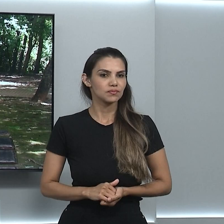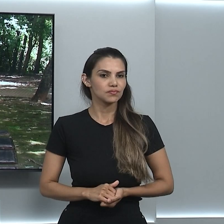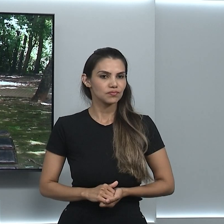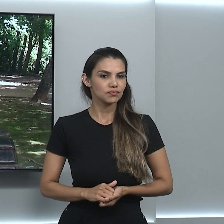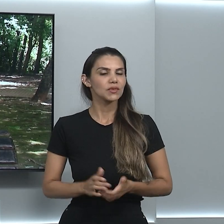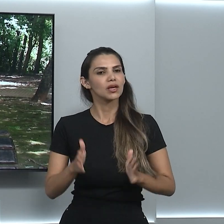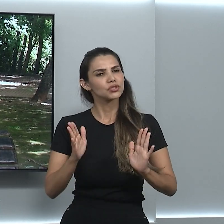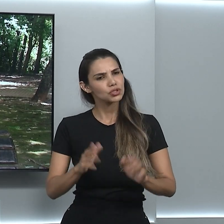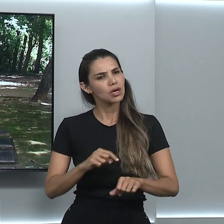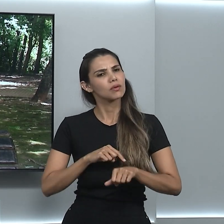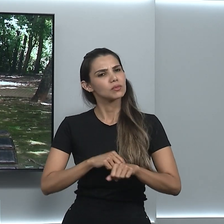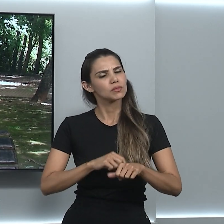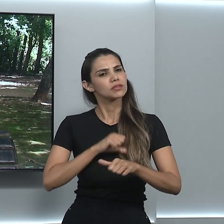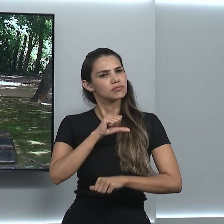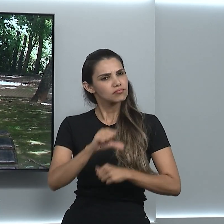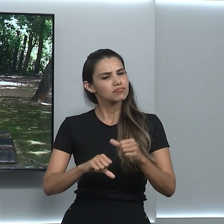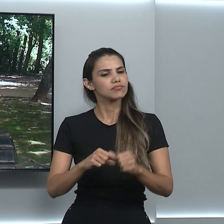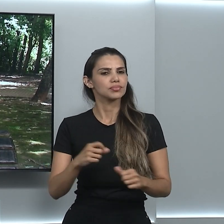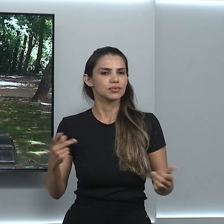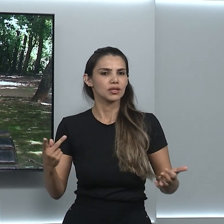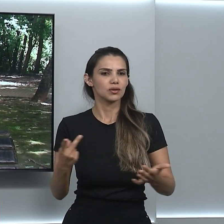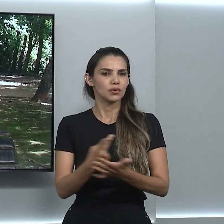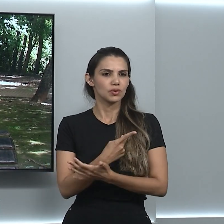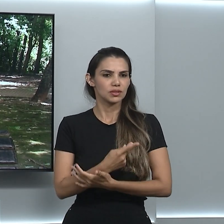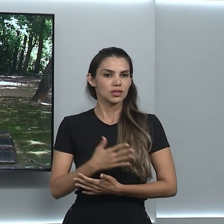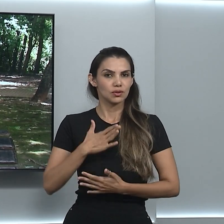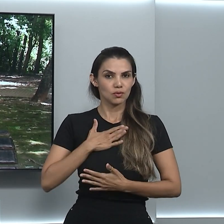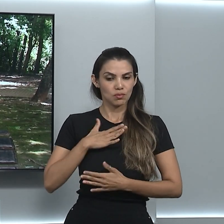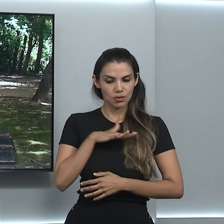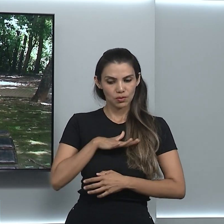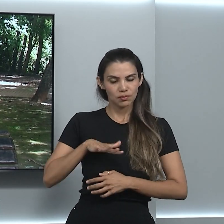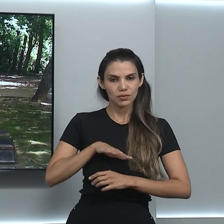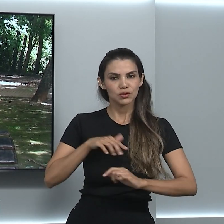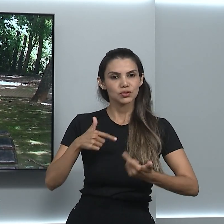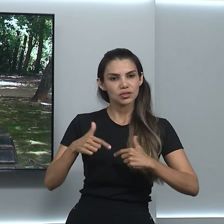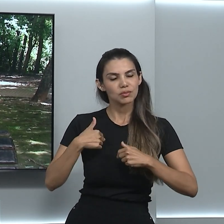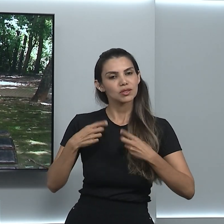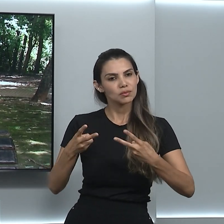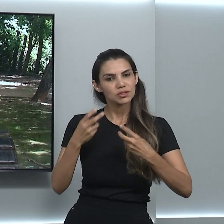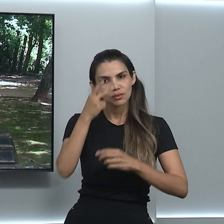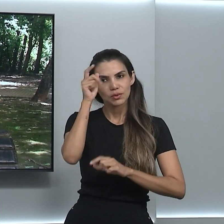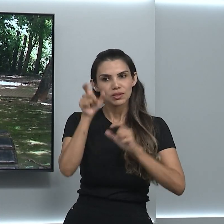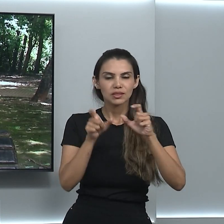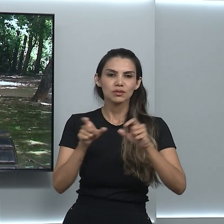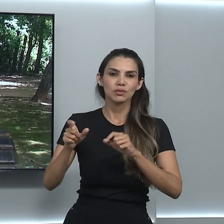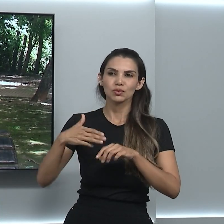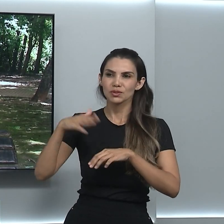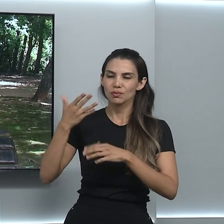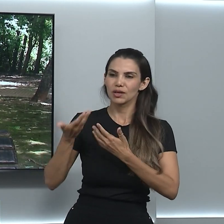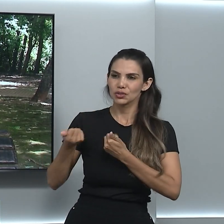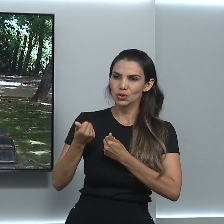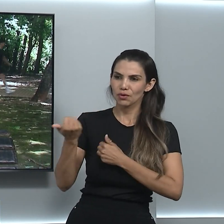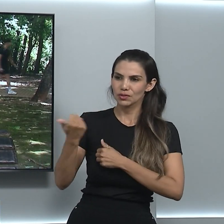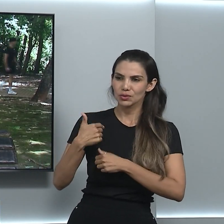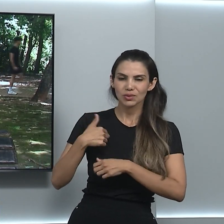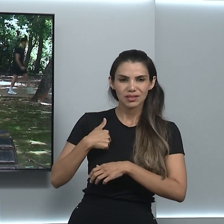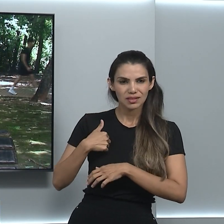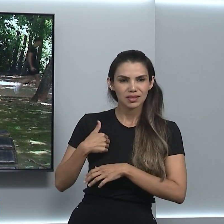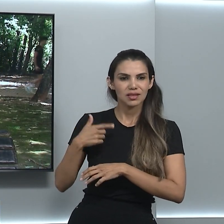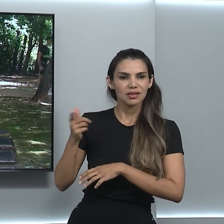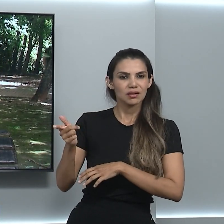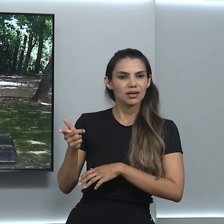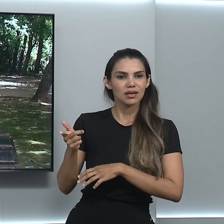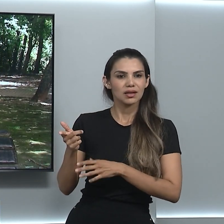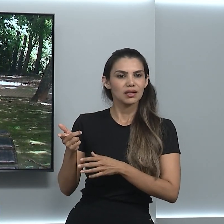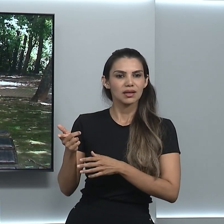mudanças acontecerem. Eu vejo isso dentro do meu ambiente de trabalho, porque as pessoas que são mais jovens do que eu lá dentro, elas